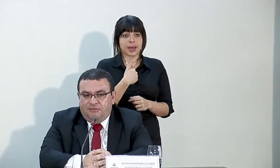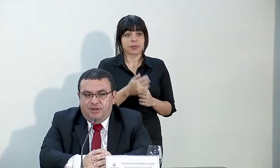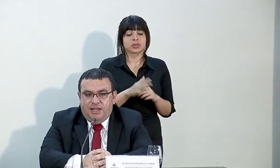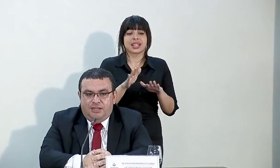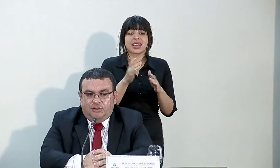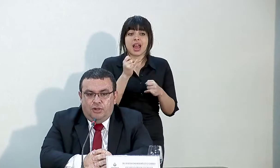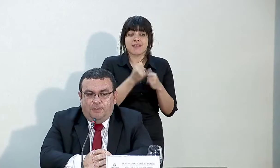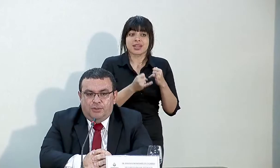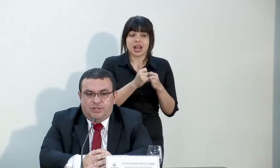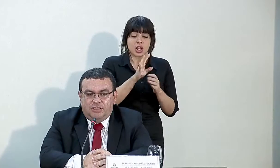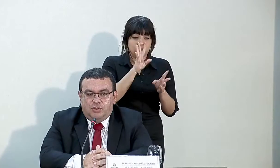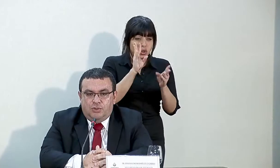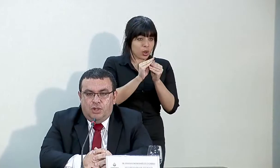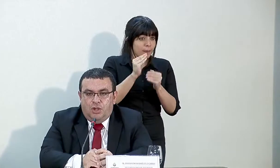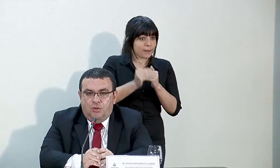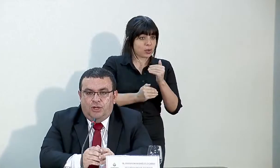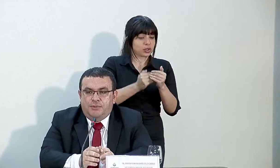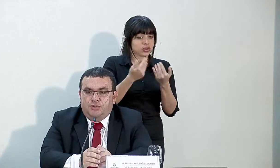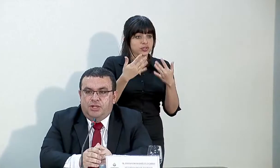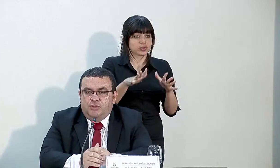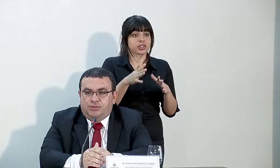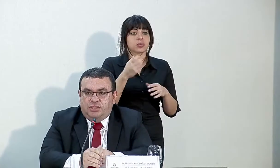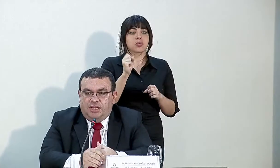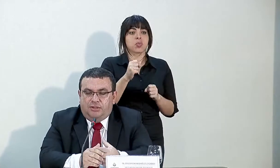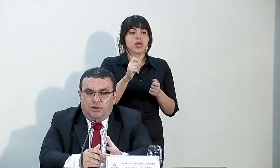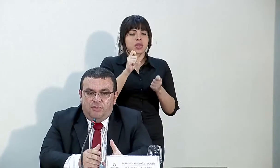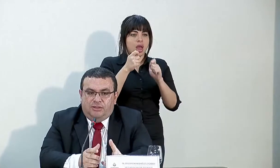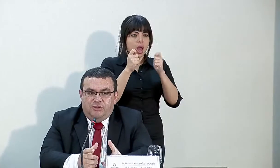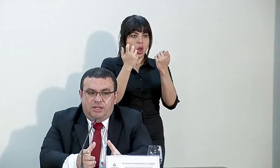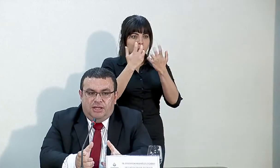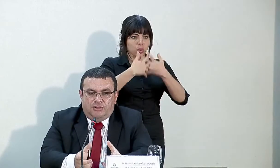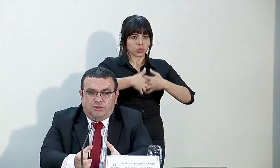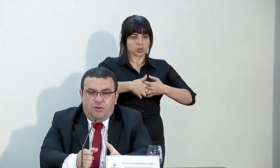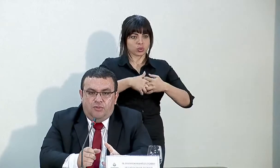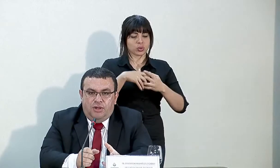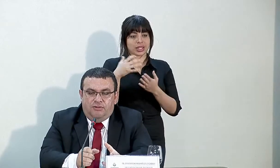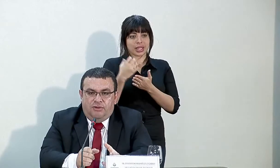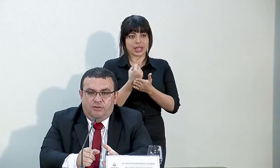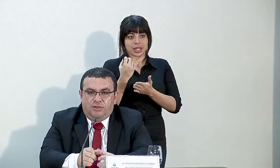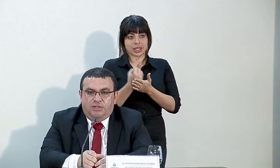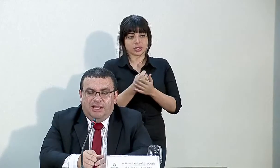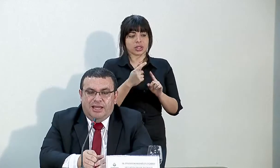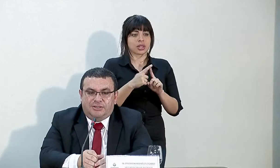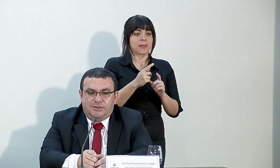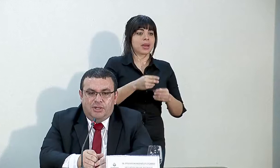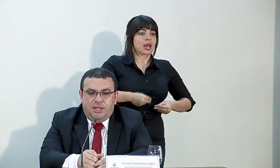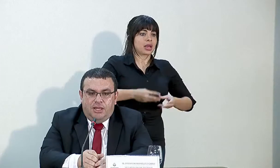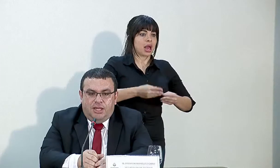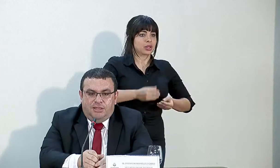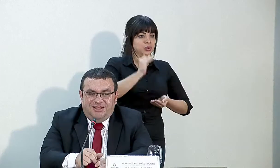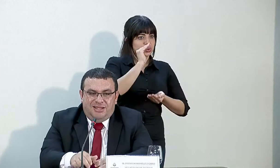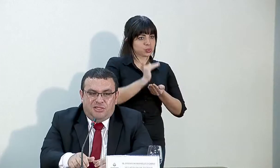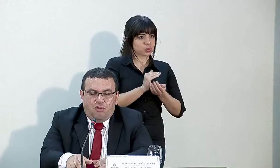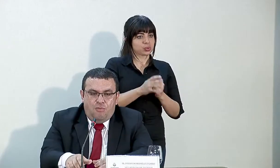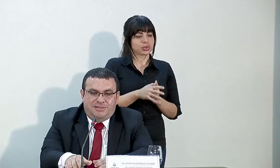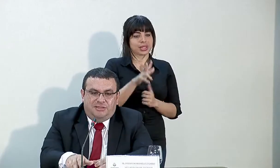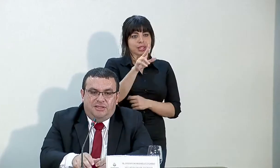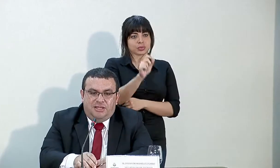es que al final de todo el proceso logremos un ajuste, tanto en aumento de ingresos como en reducción de gasto,